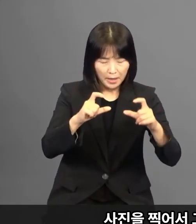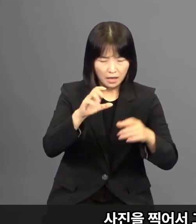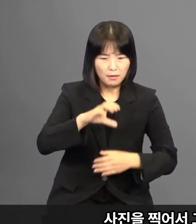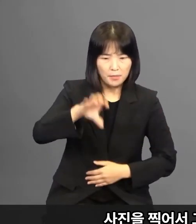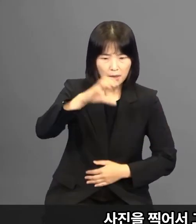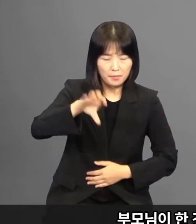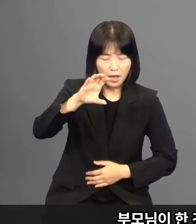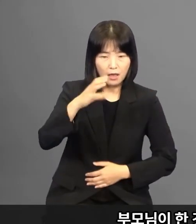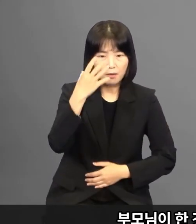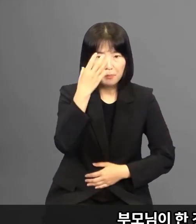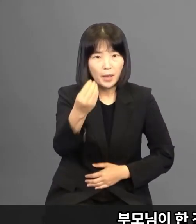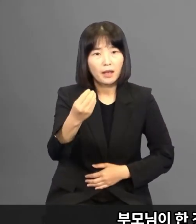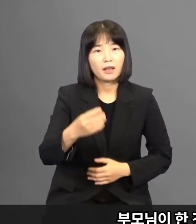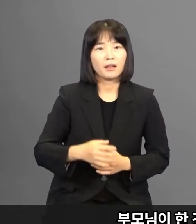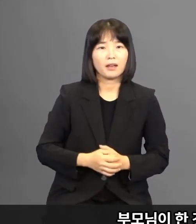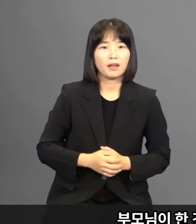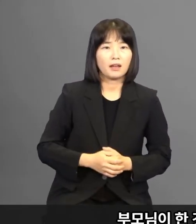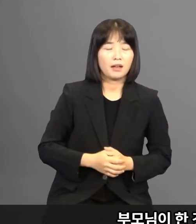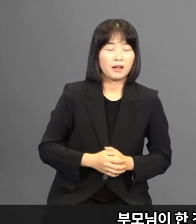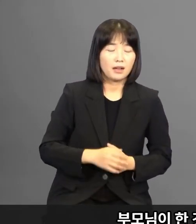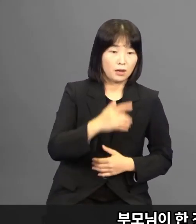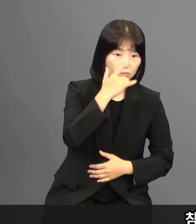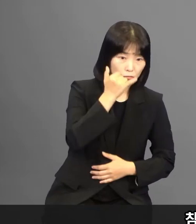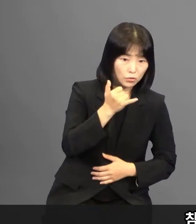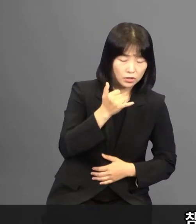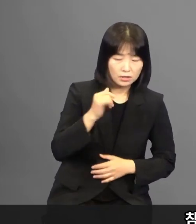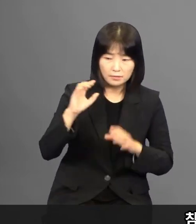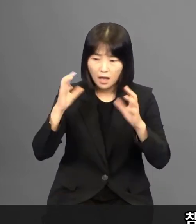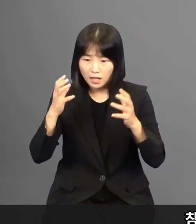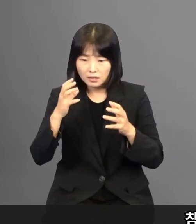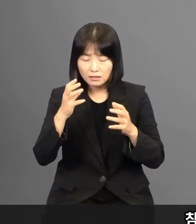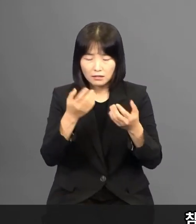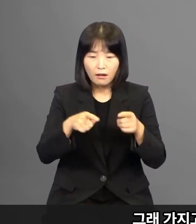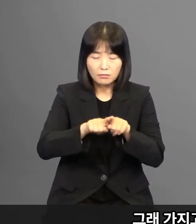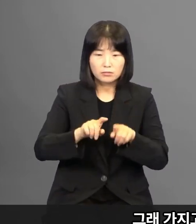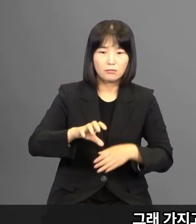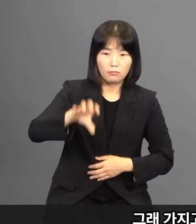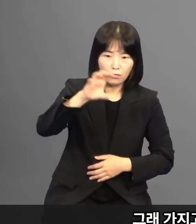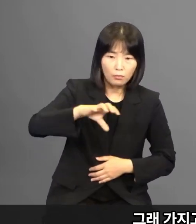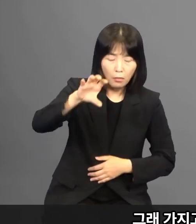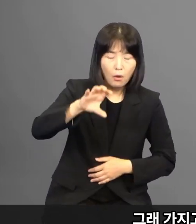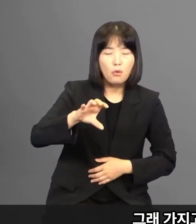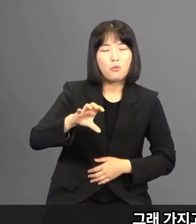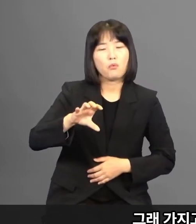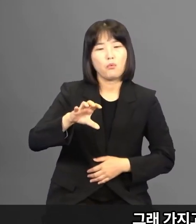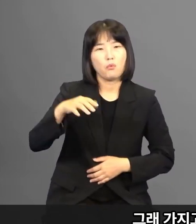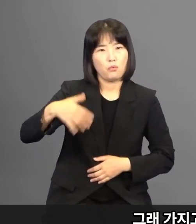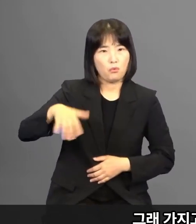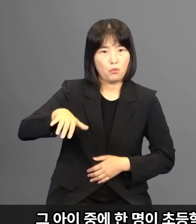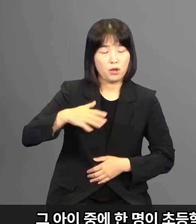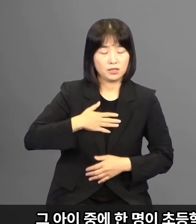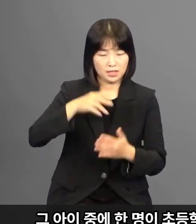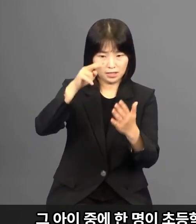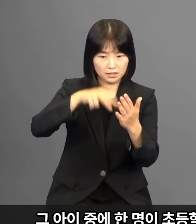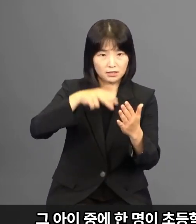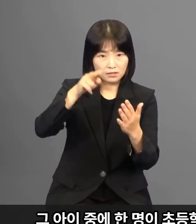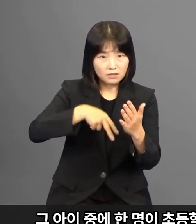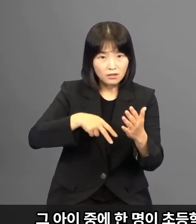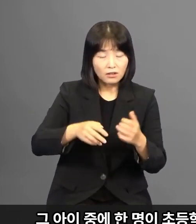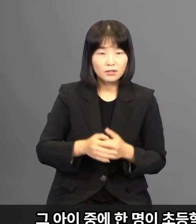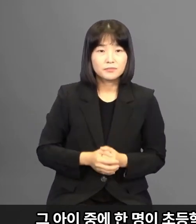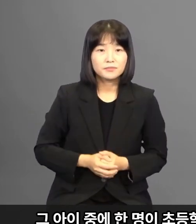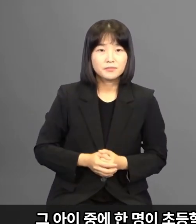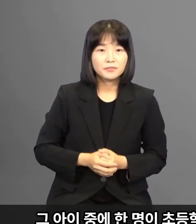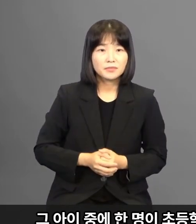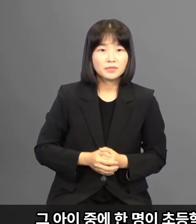아이들 묵상한 것도 부모님이 한 것도 같이 올려놓은 거예요. 참 대단하잖아요. 그래가지고 제가 한번 읽어봤는데 그 아이 중에